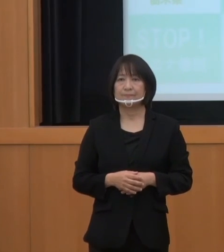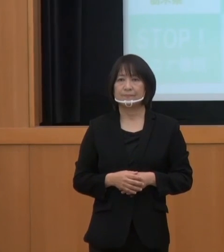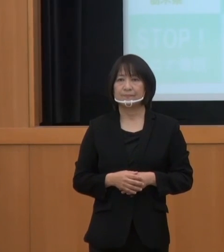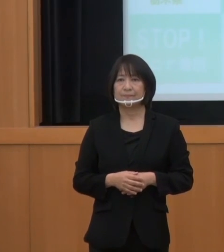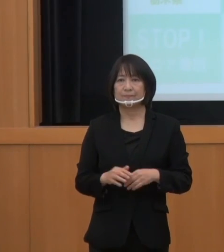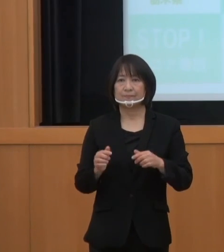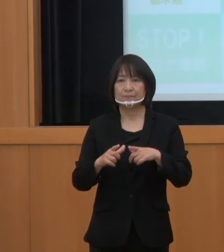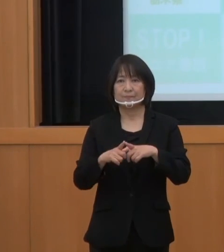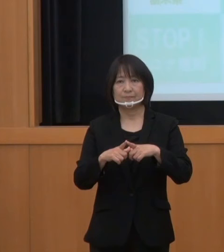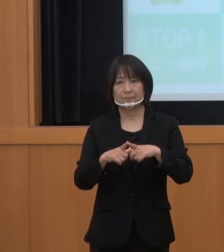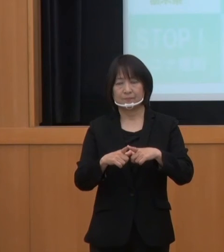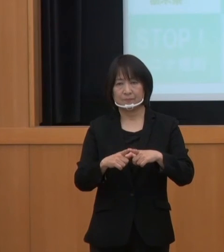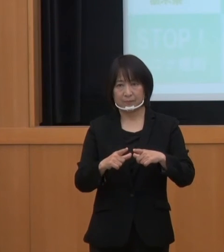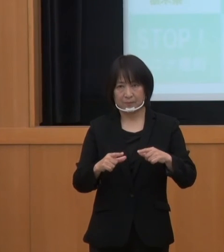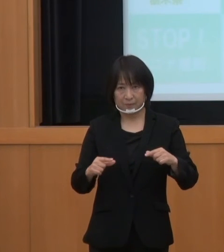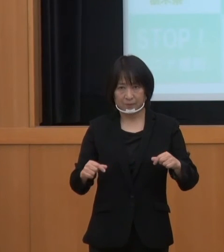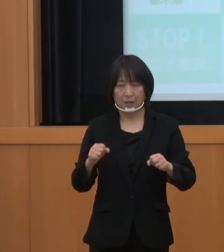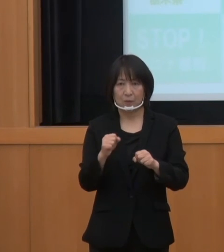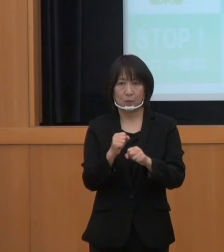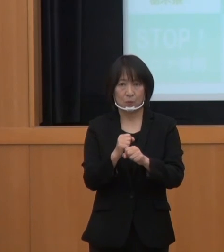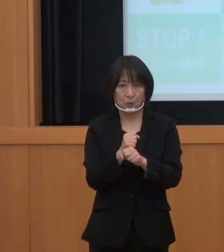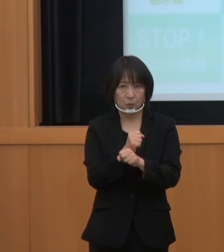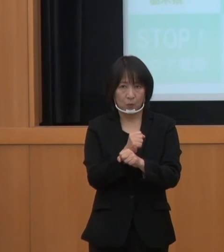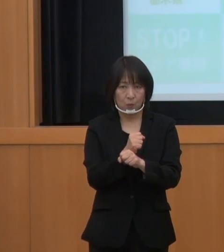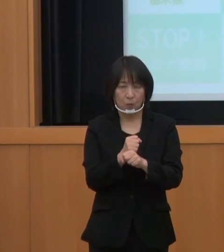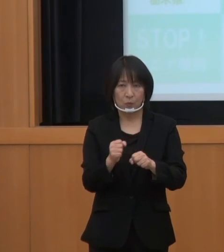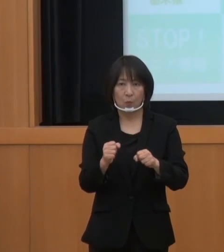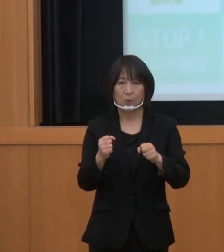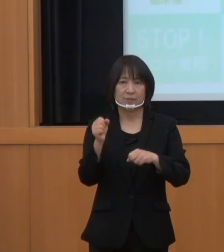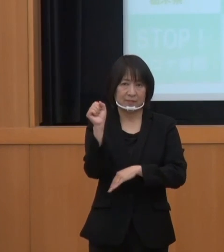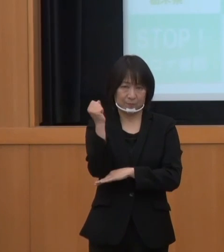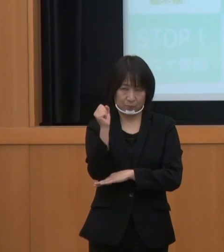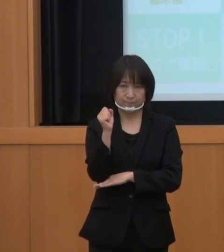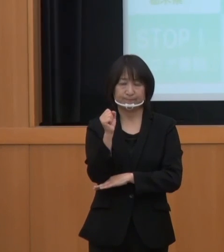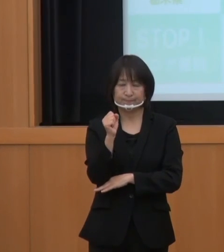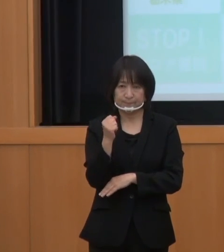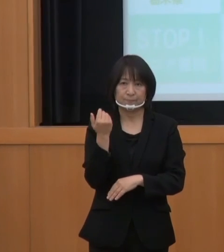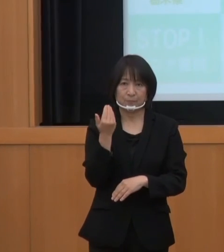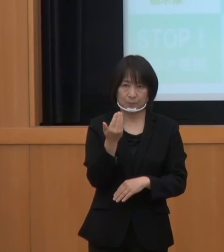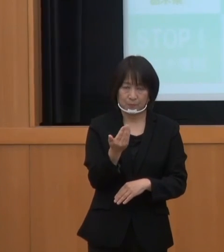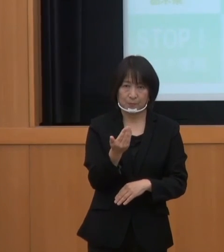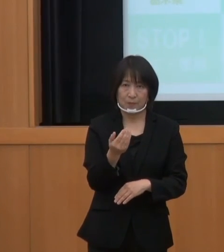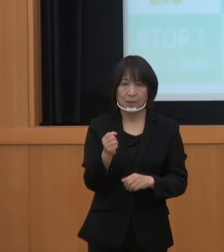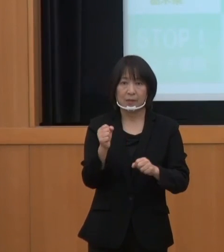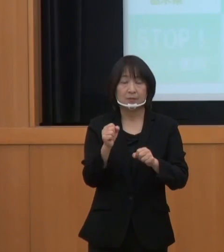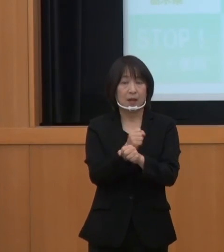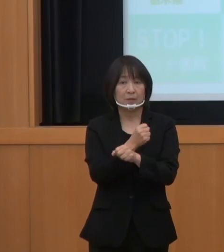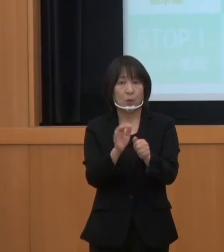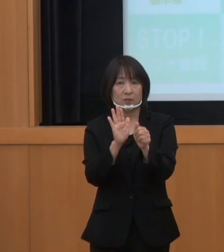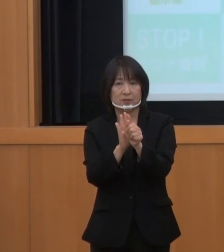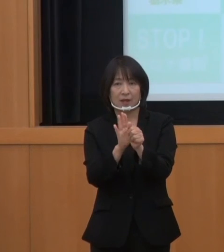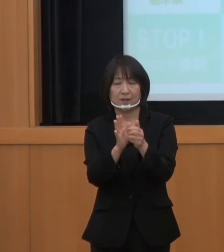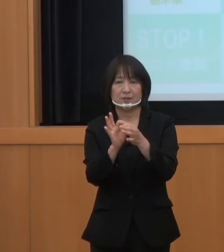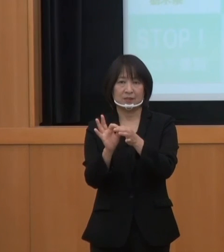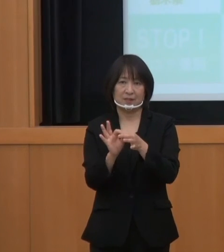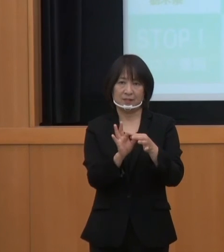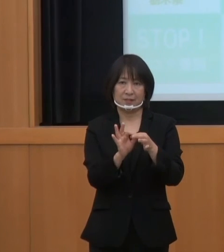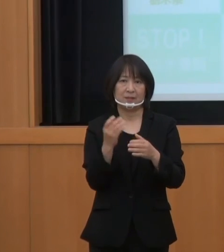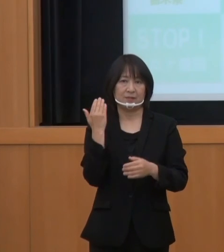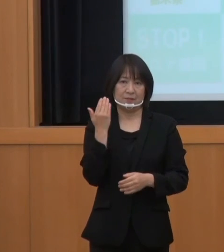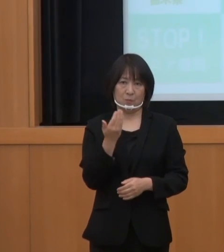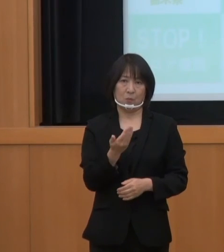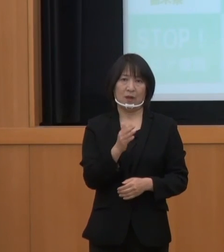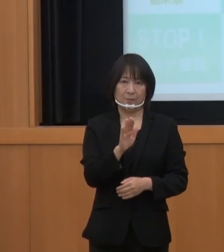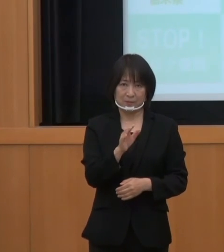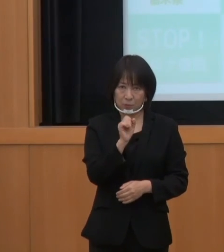日刊工業新聞の小野田でございます。よろしくお願いいたします。私からの産業支援について、質問ござい